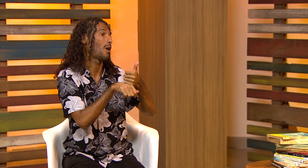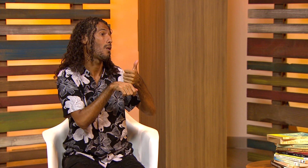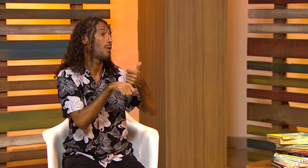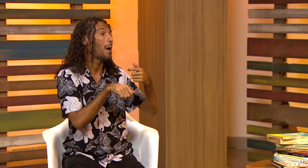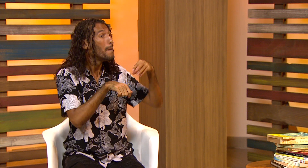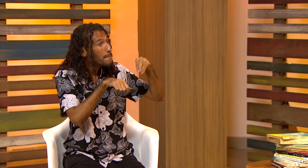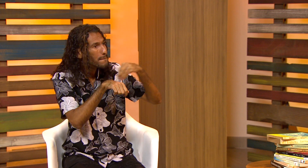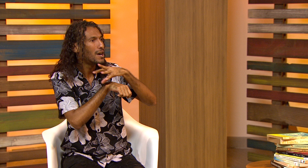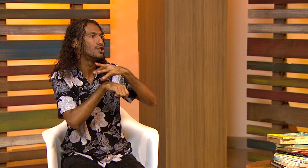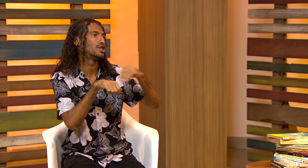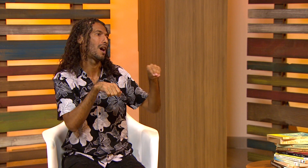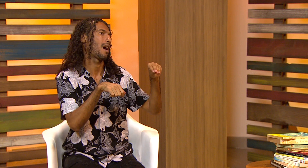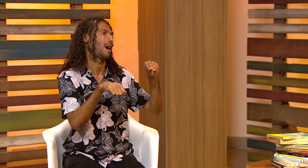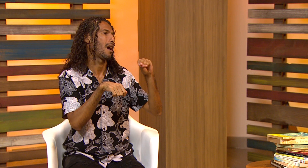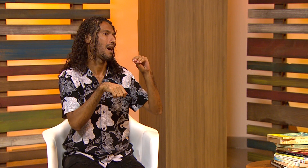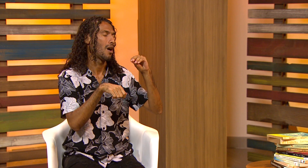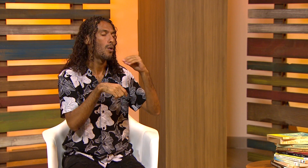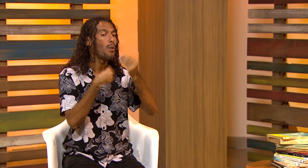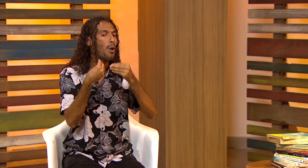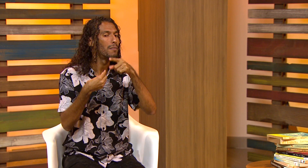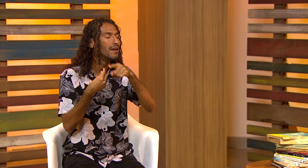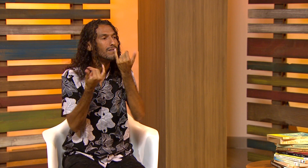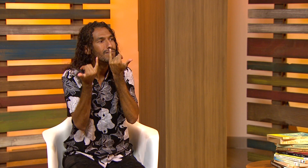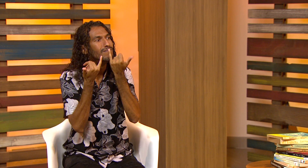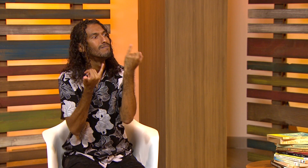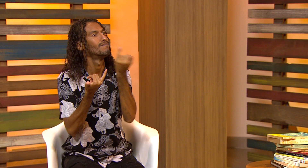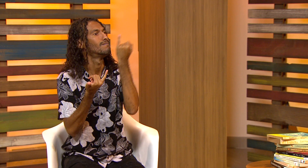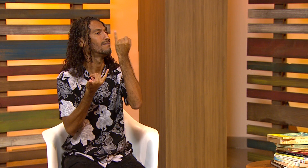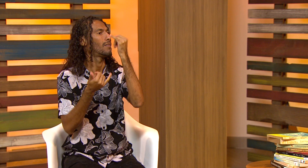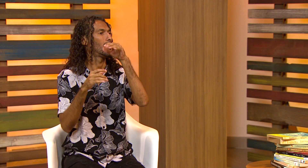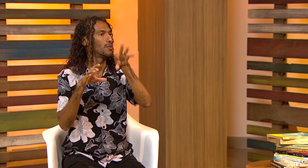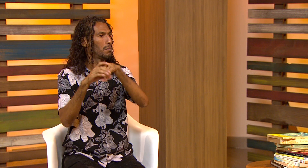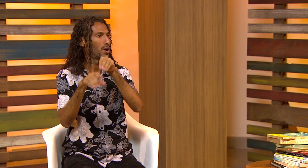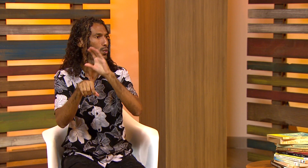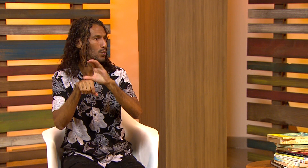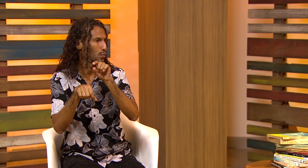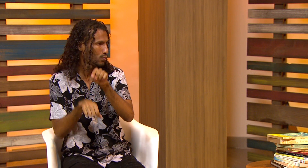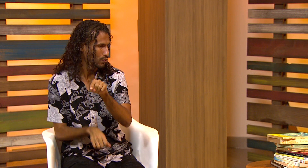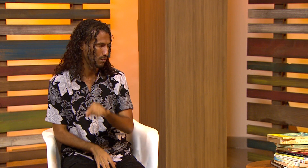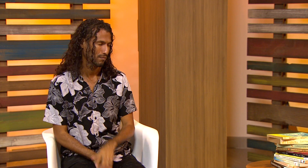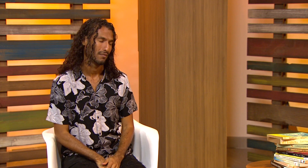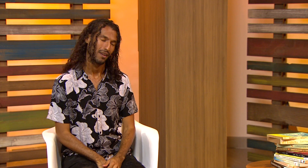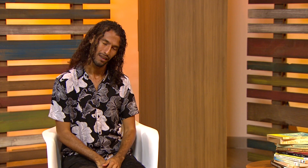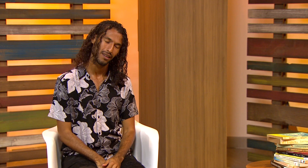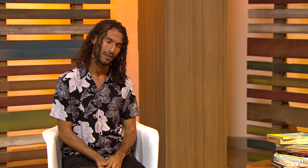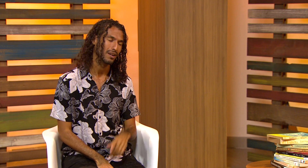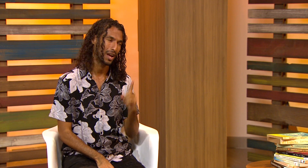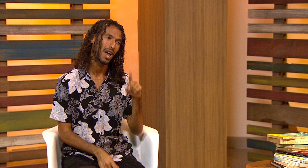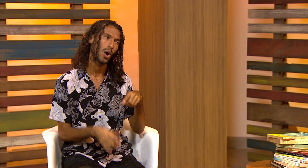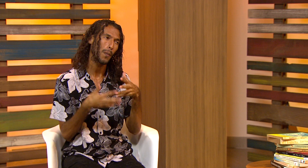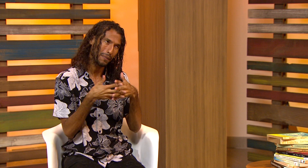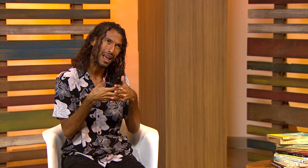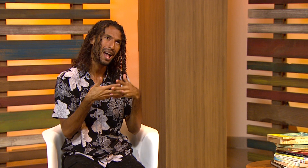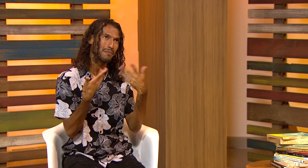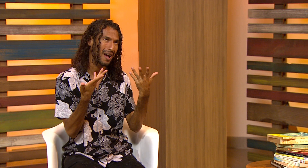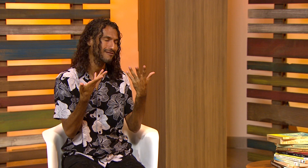né, como que eu poderia estar ajudando eles para fazer essa mediação, que era de suma importância, para eles me passarem essas informações no curso. E assim, realmente era